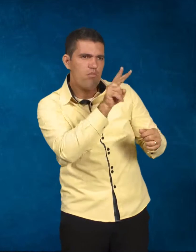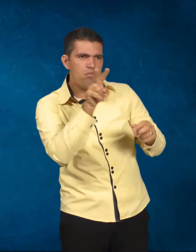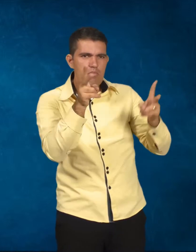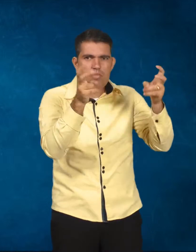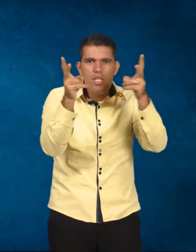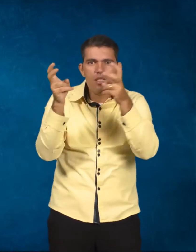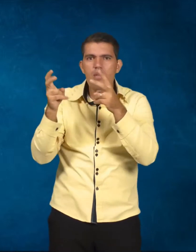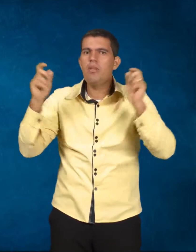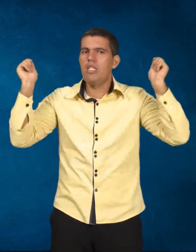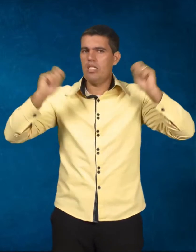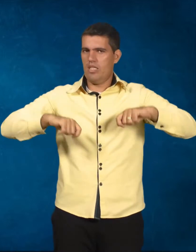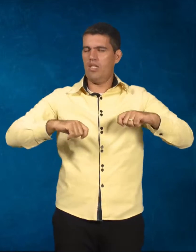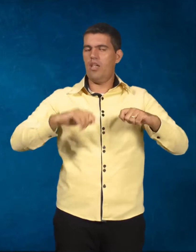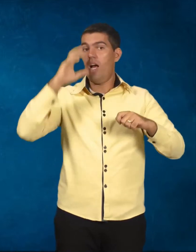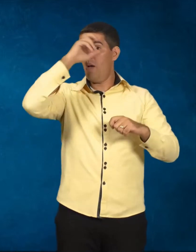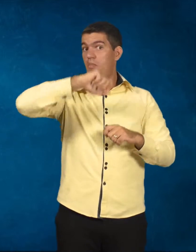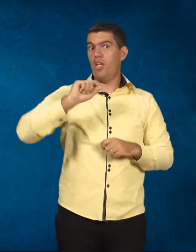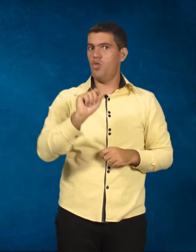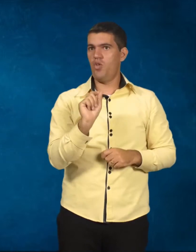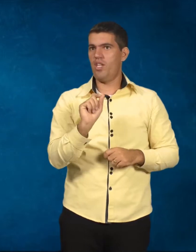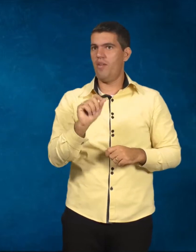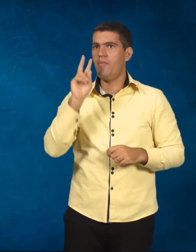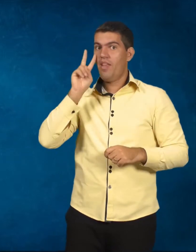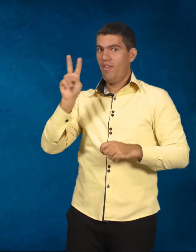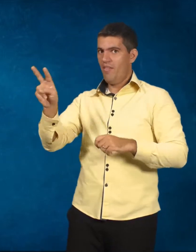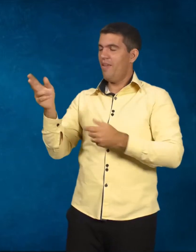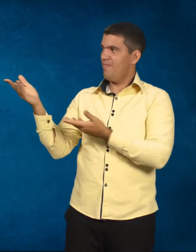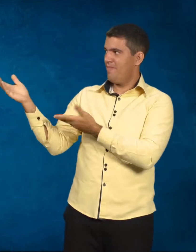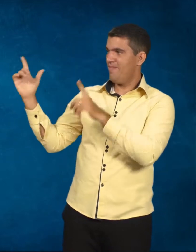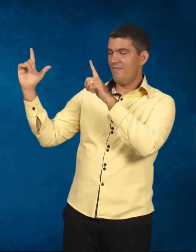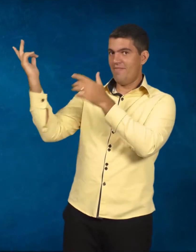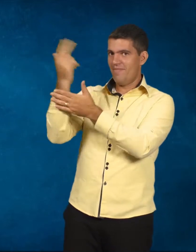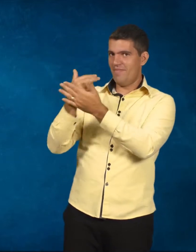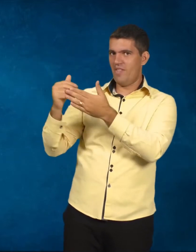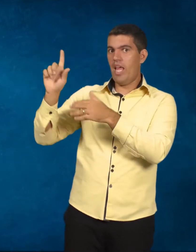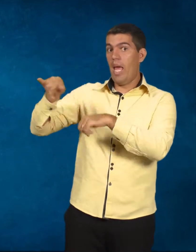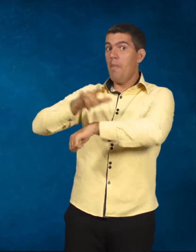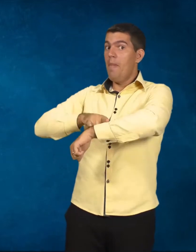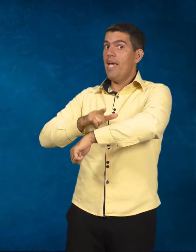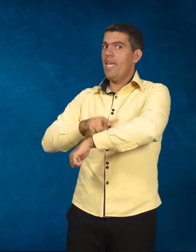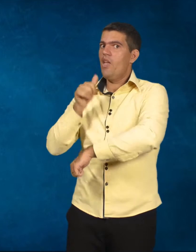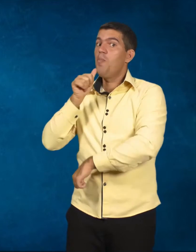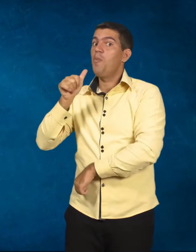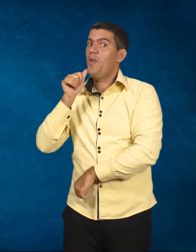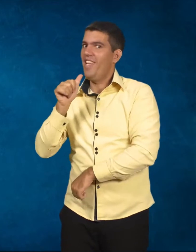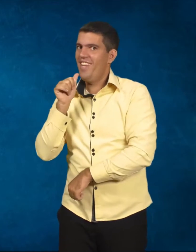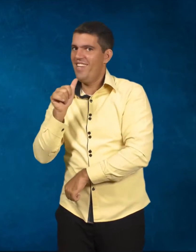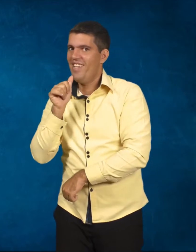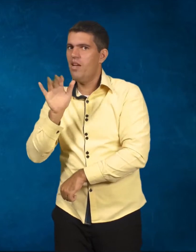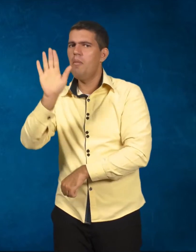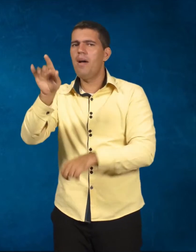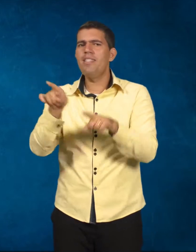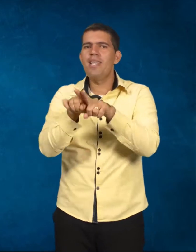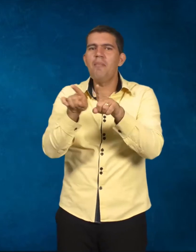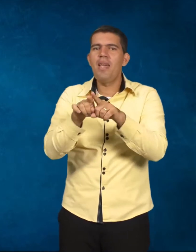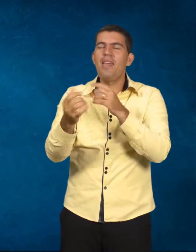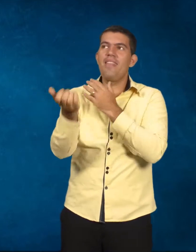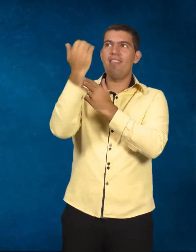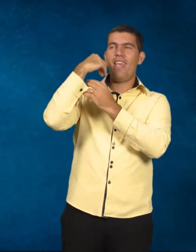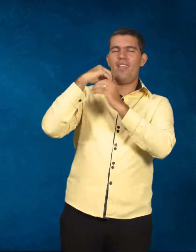exemplo, aprende que esse ícone indica um banheiro feminino, mas ela também é capaz de criar seus próprios